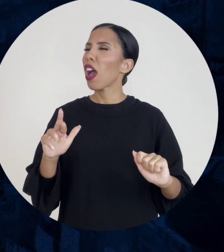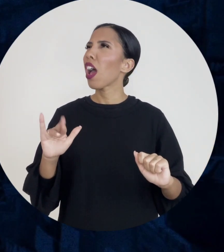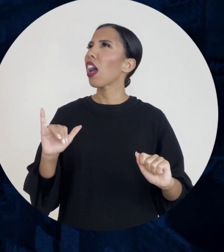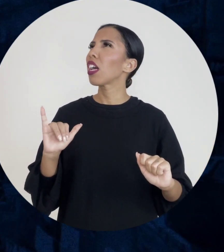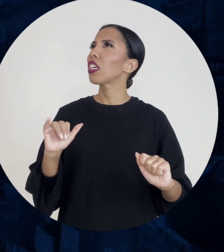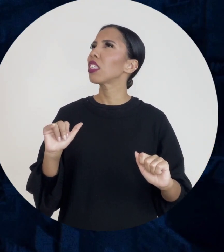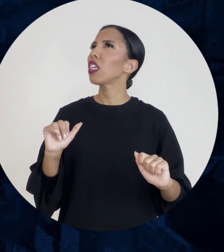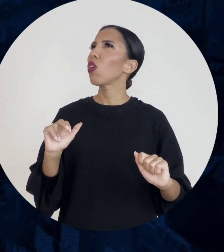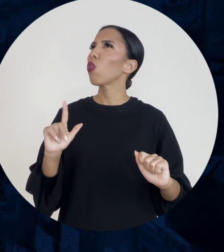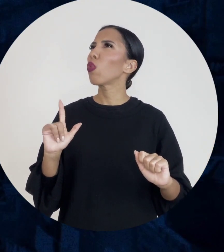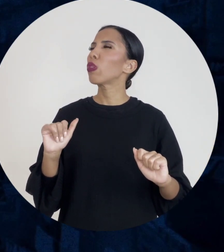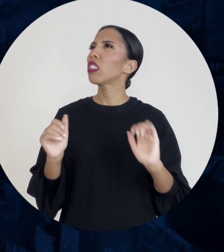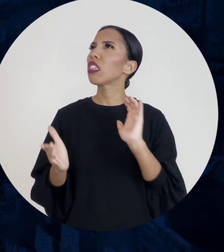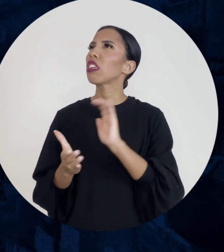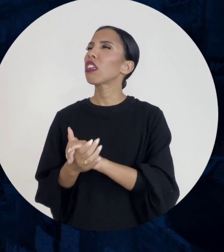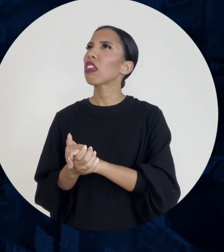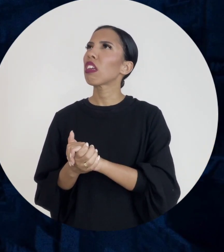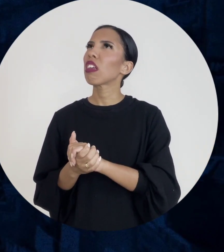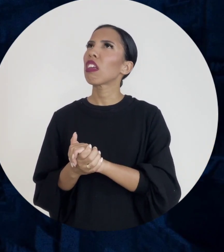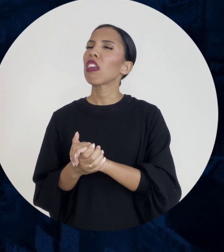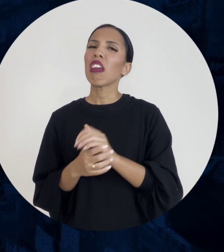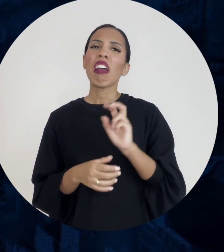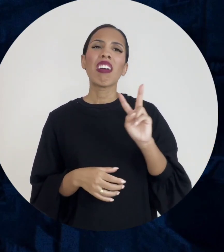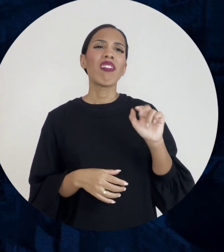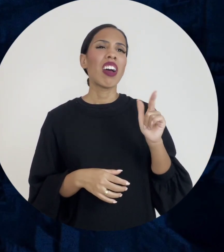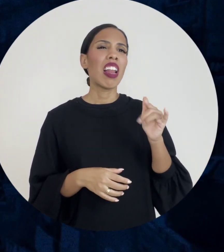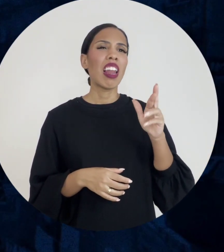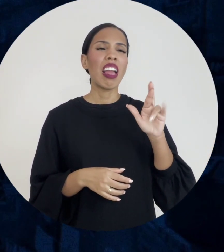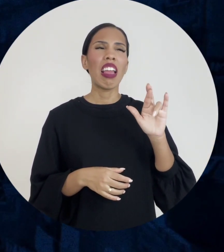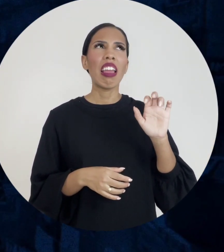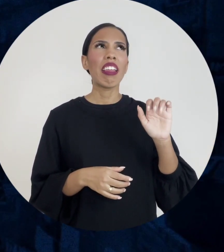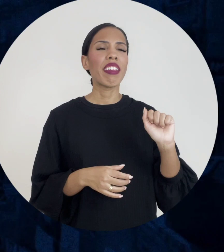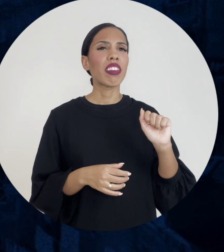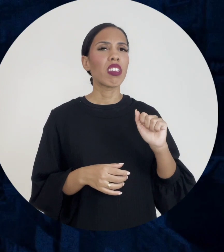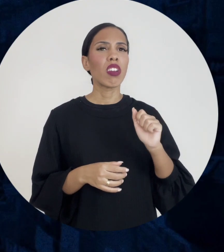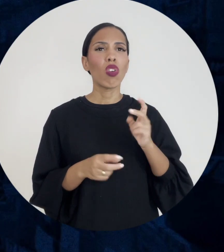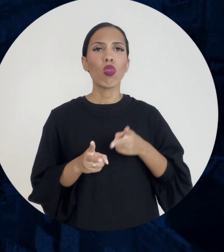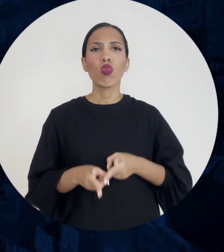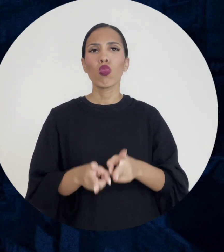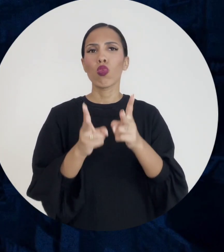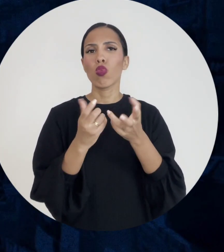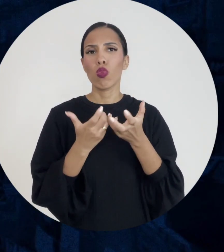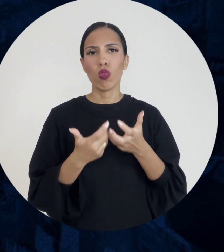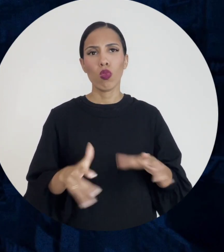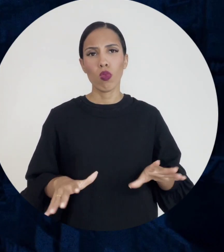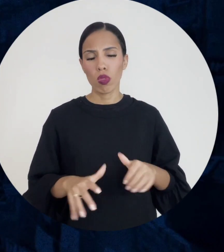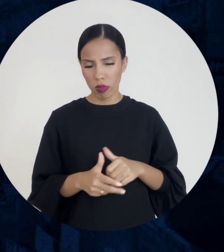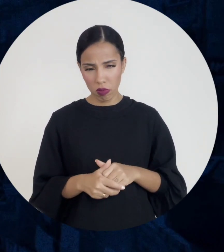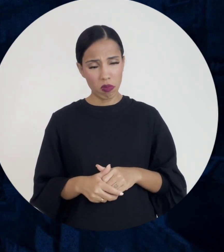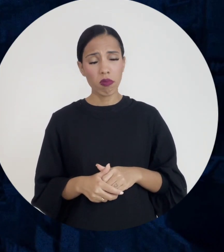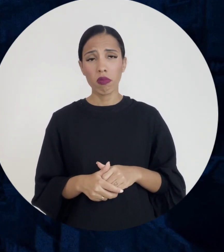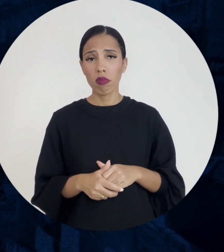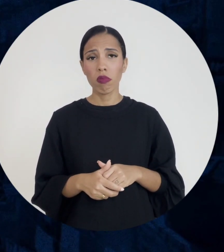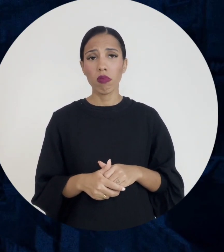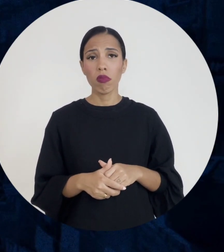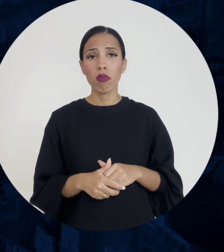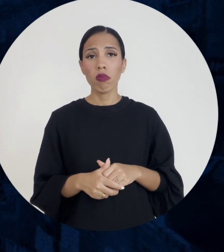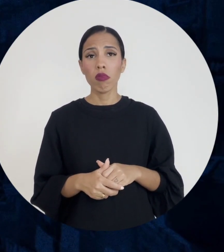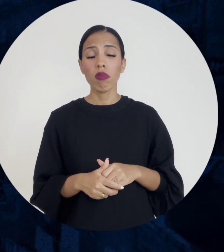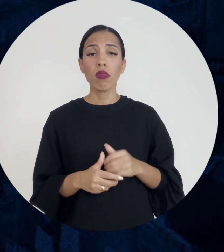ela casou e tudo, Valéria não quis continuar. E aí se transformou,